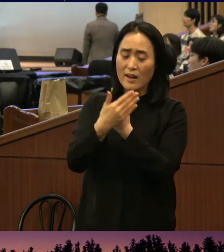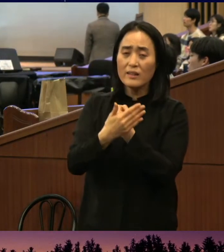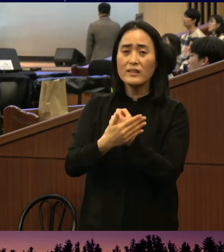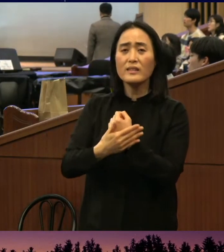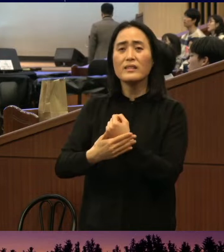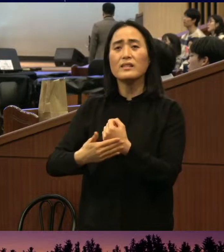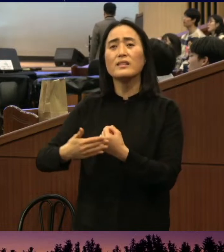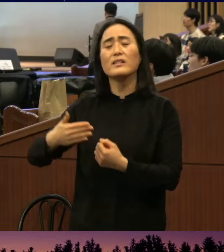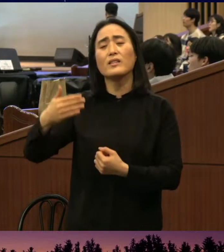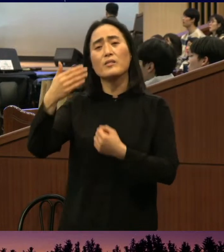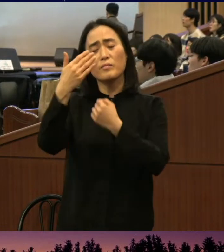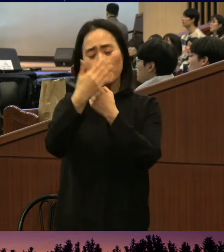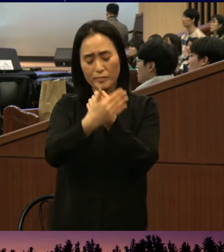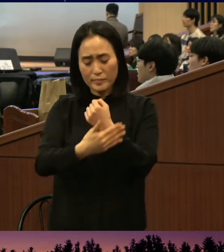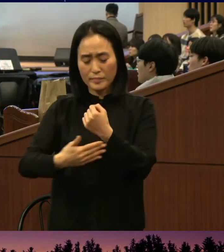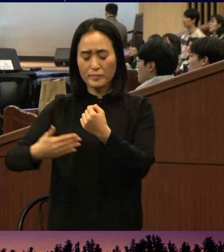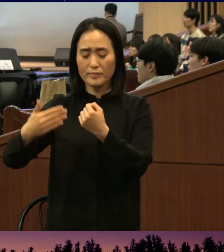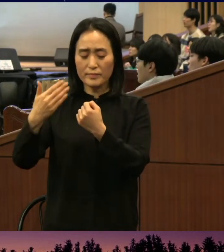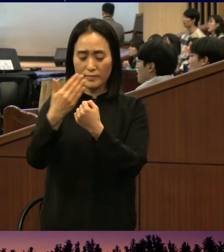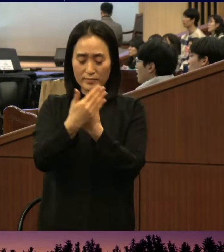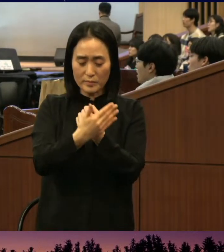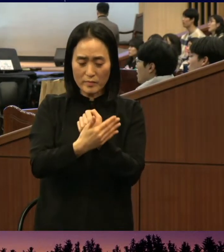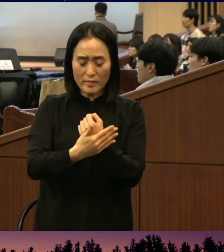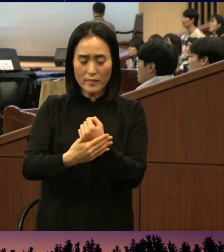은혜라. 은혜로다